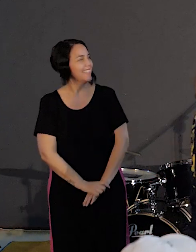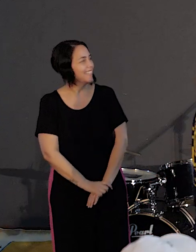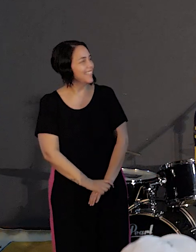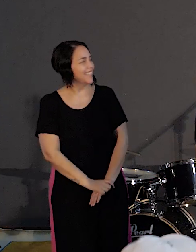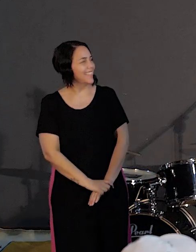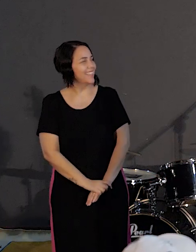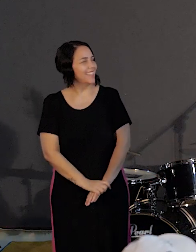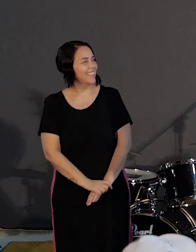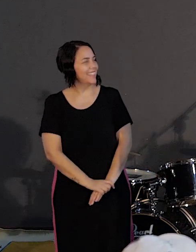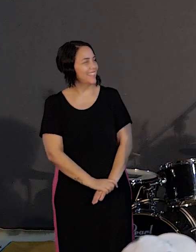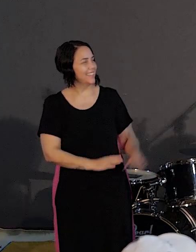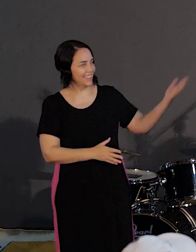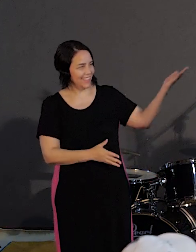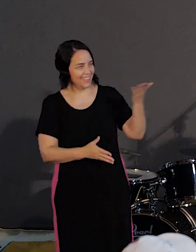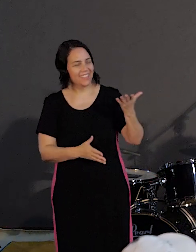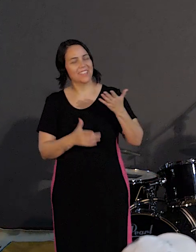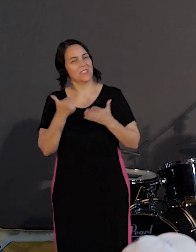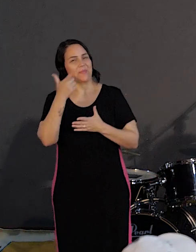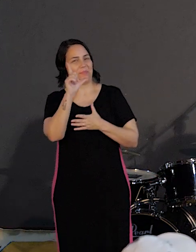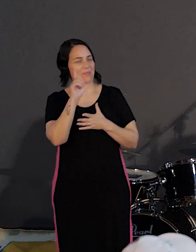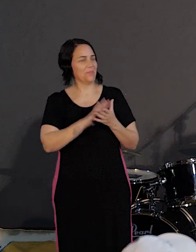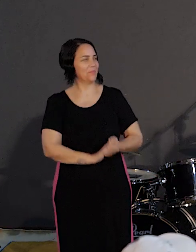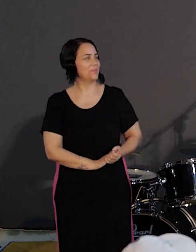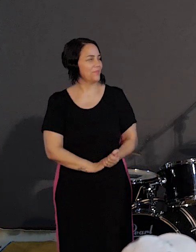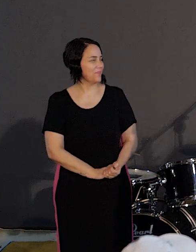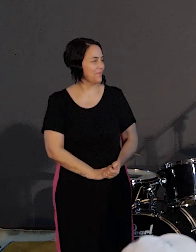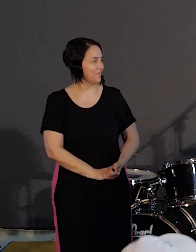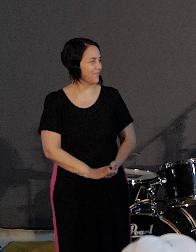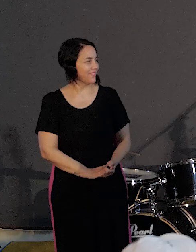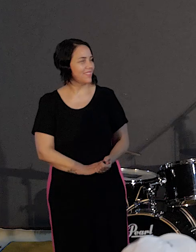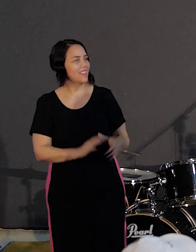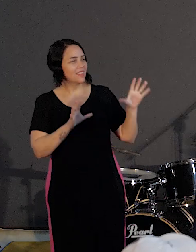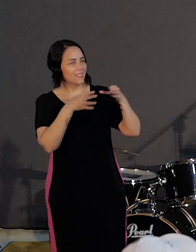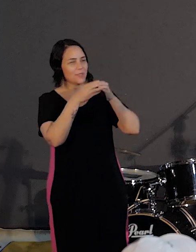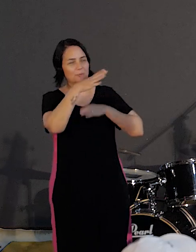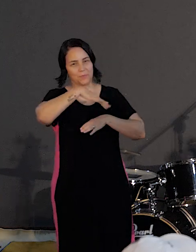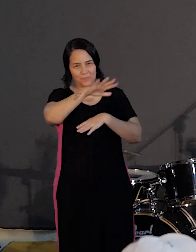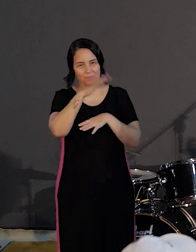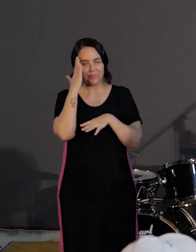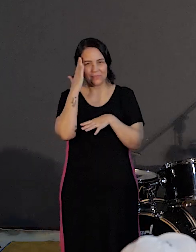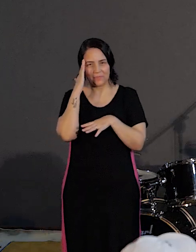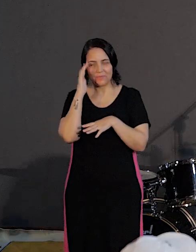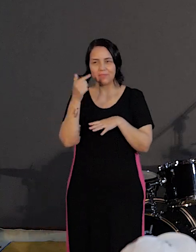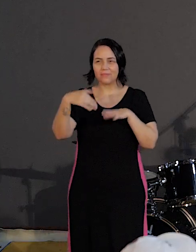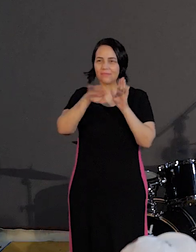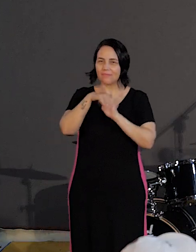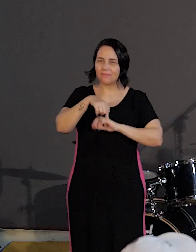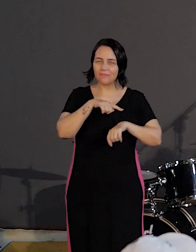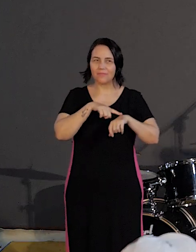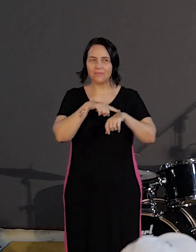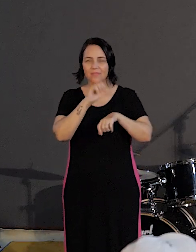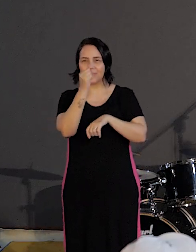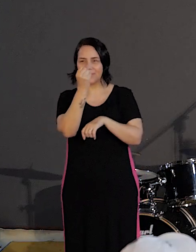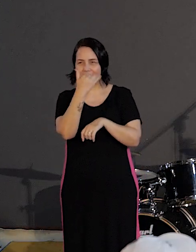Mas essa turma aqui é ponta firme. A galera aqui, ó, só para vocês saberem, eles chegam aqui, ó, 8h30